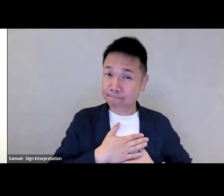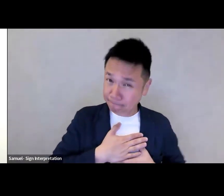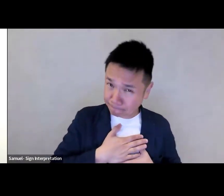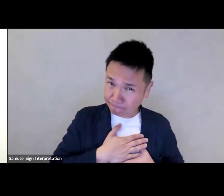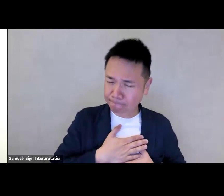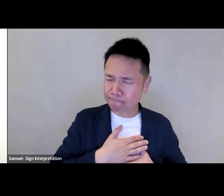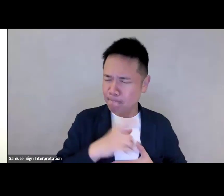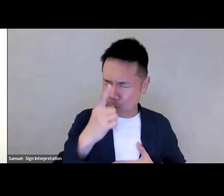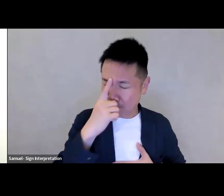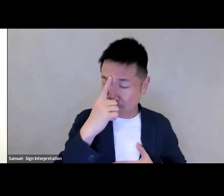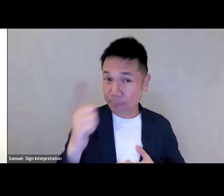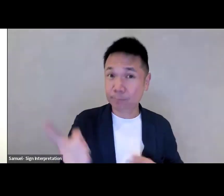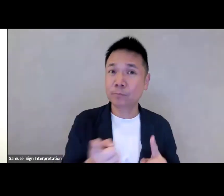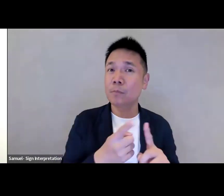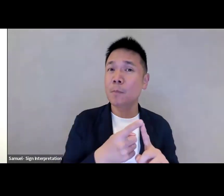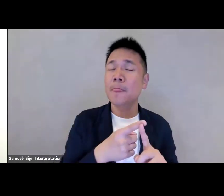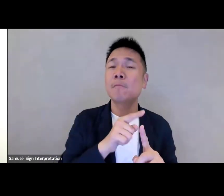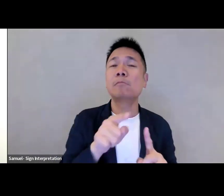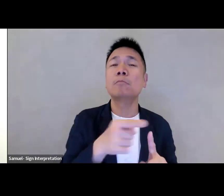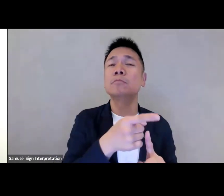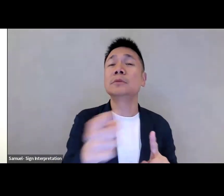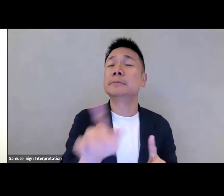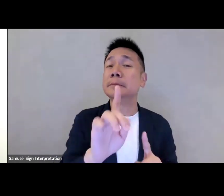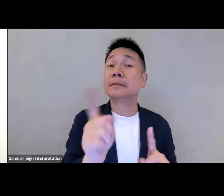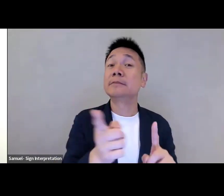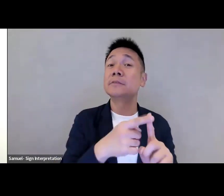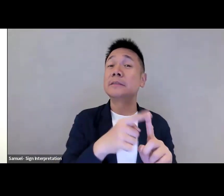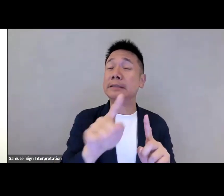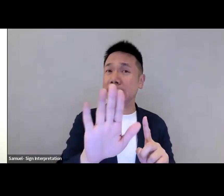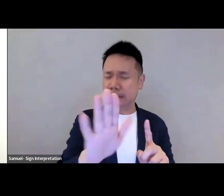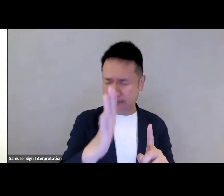而且他一直都是来去激励我们、推进我们。